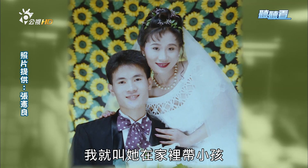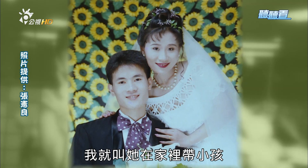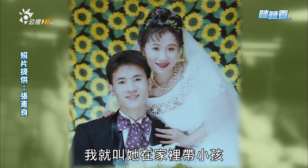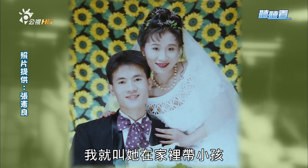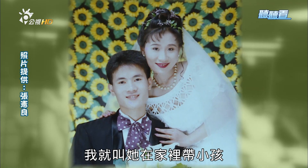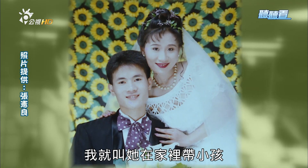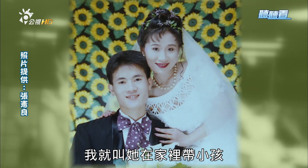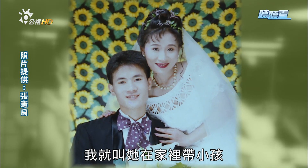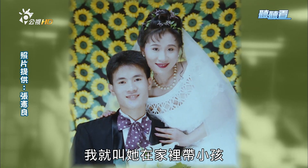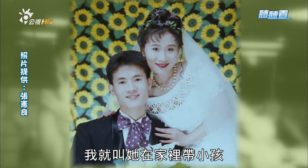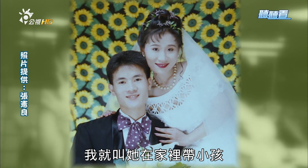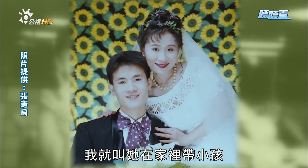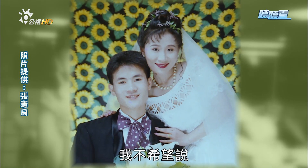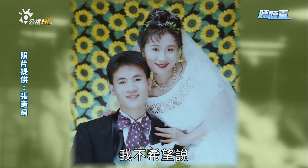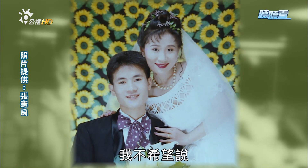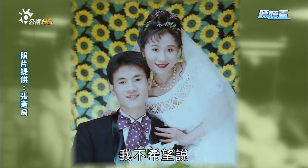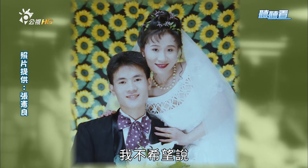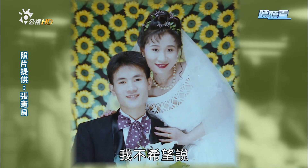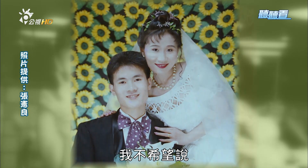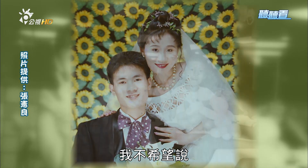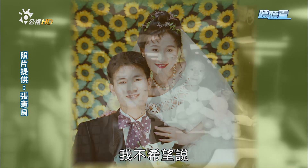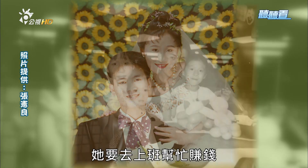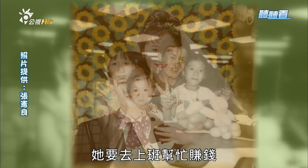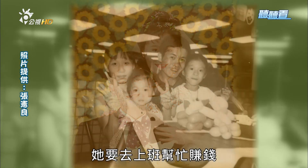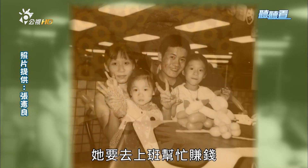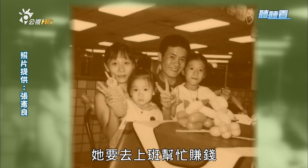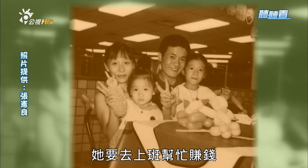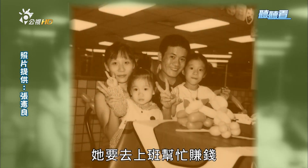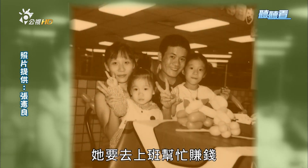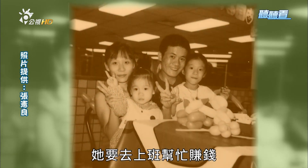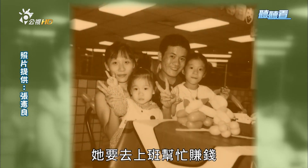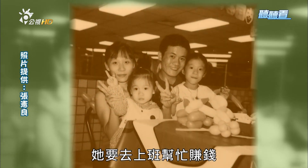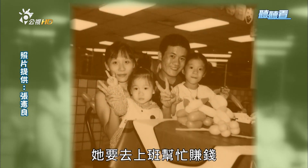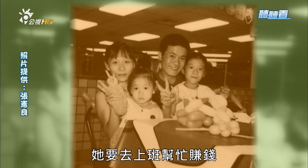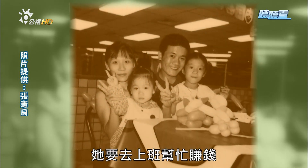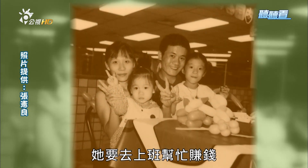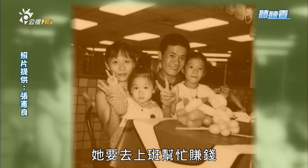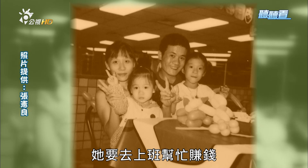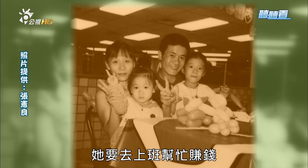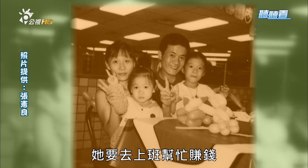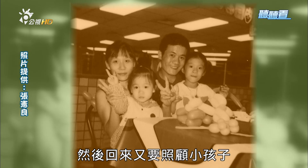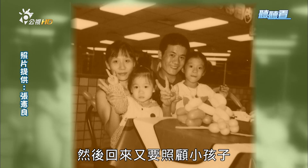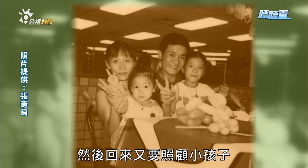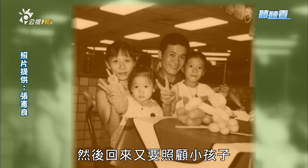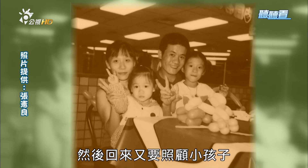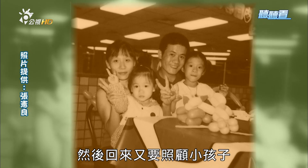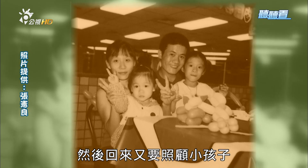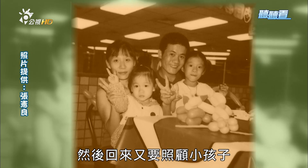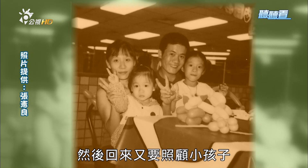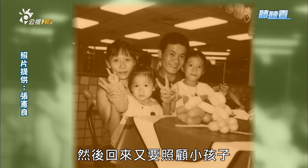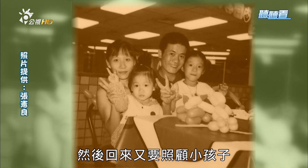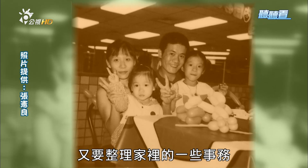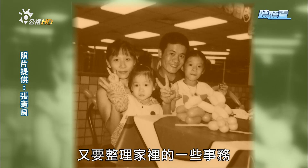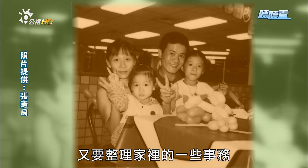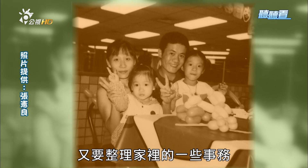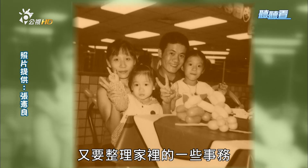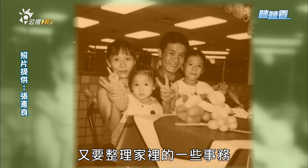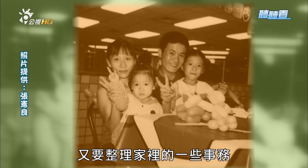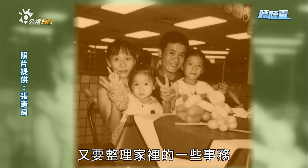里带小孩。那我不希望说她要去上班帮忙我赚钱，然后回来又要照顾小孩子，又要整理家里的一